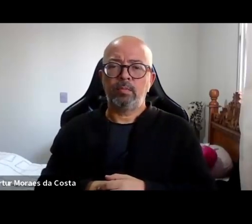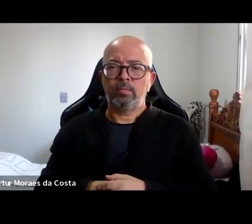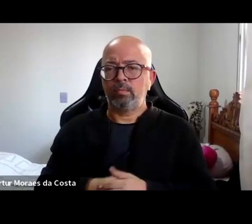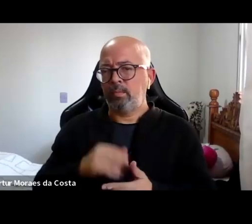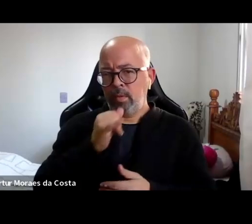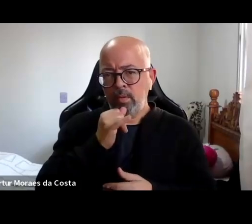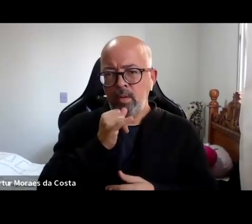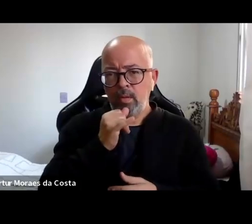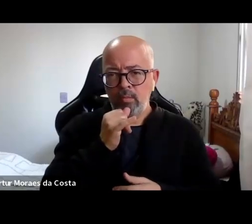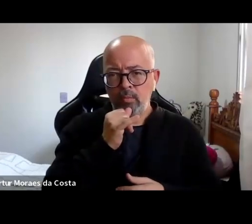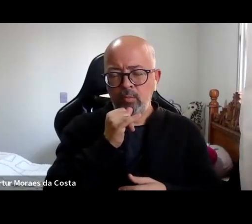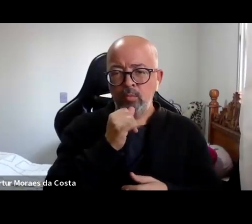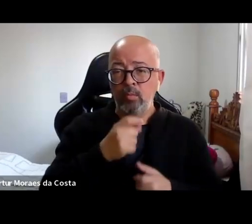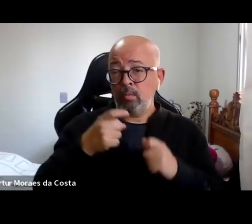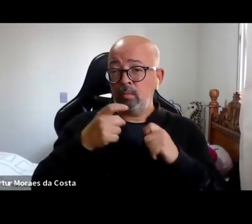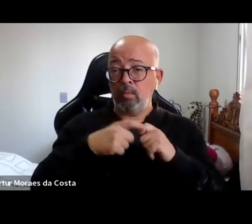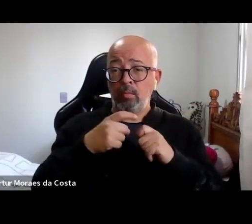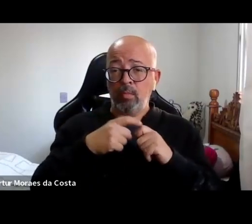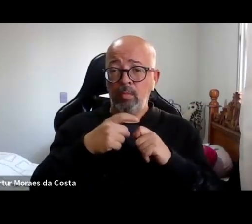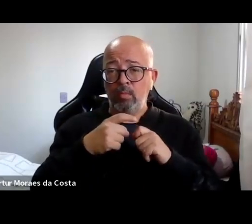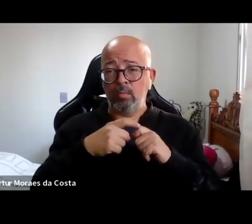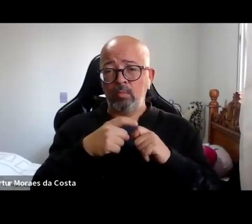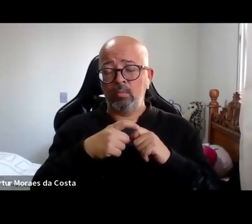con durante una conferencia